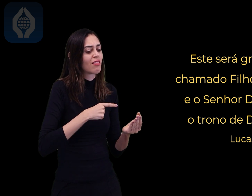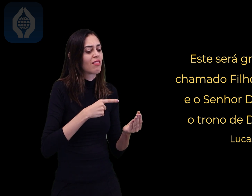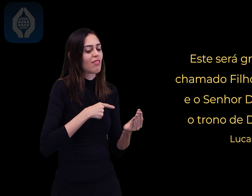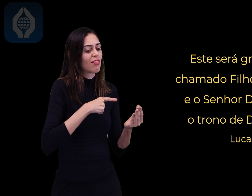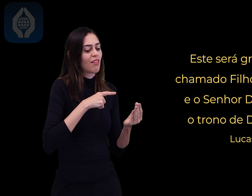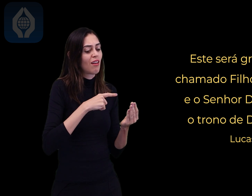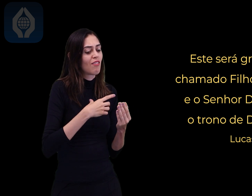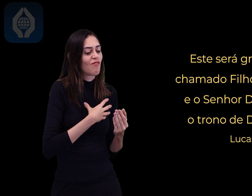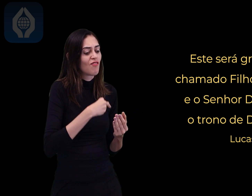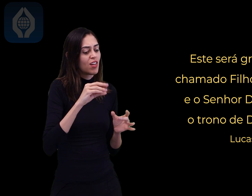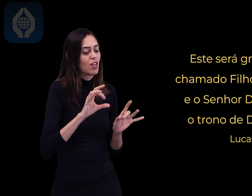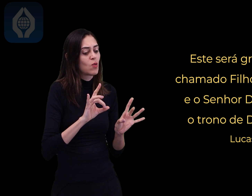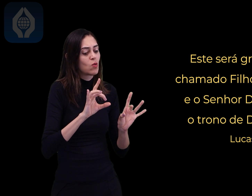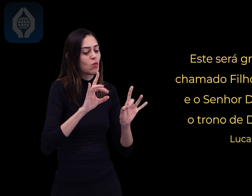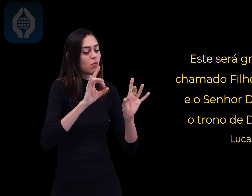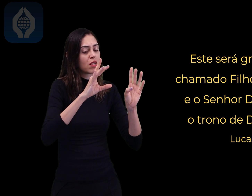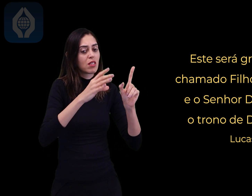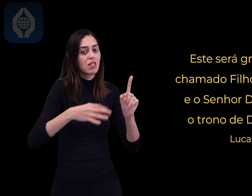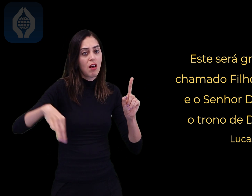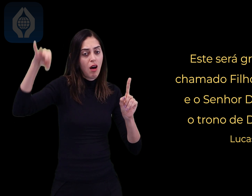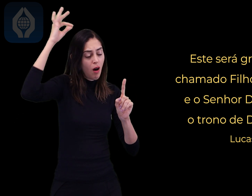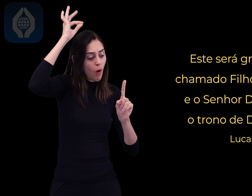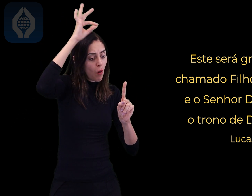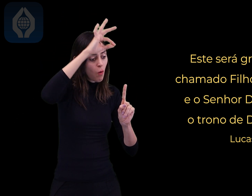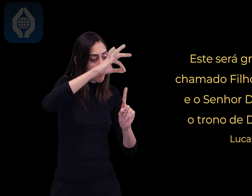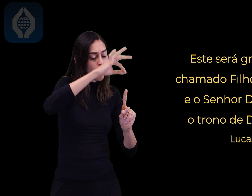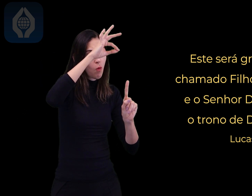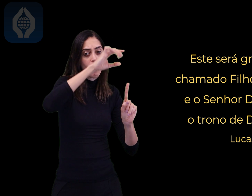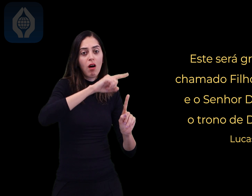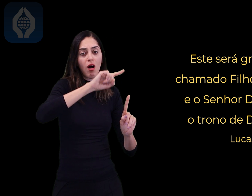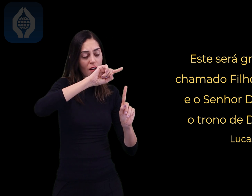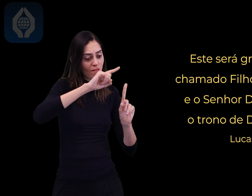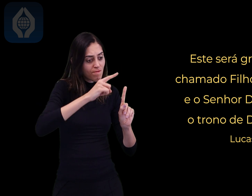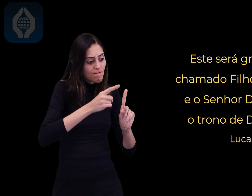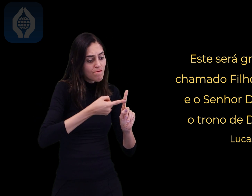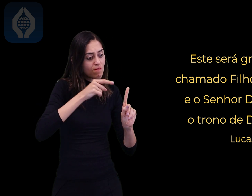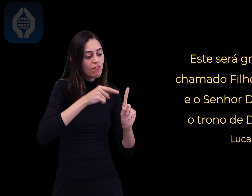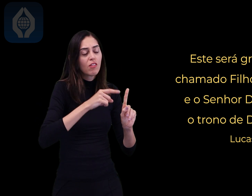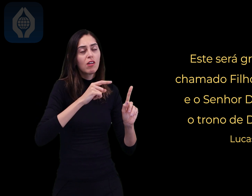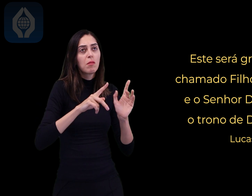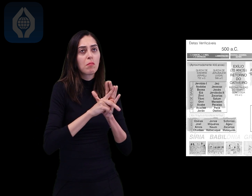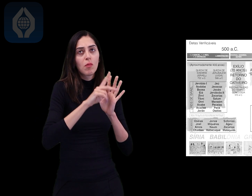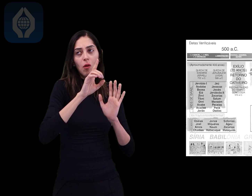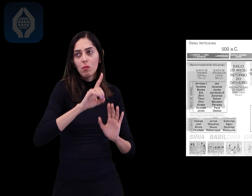o filho do Altíssimo, isto é, o filho de Deus.